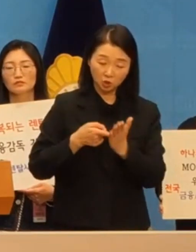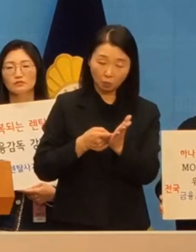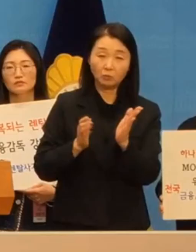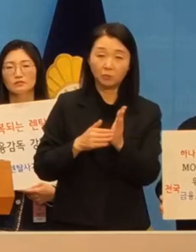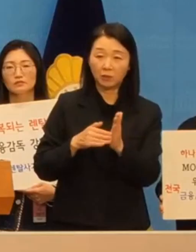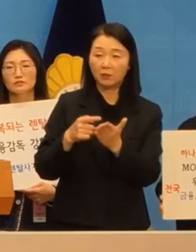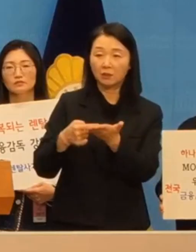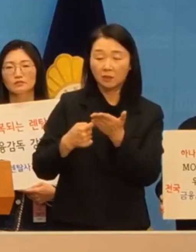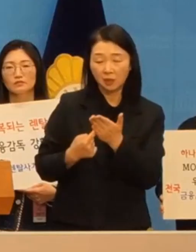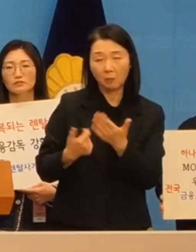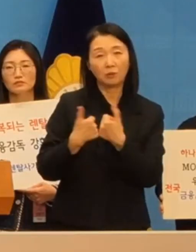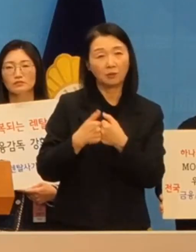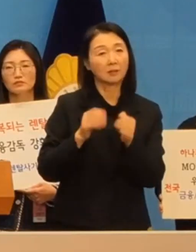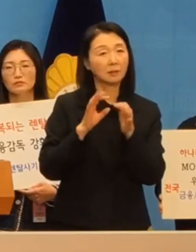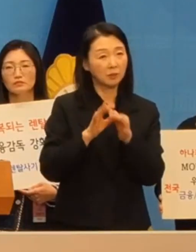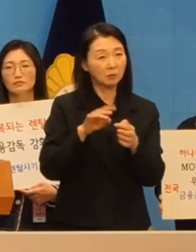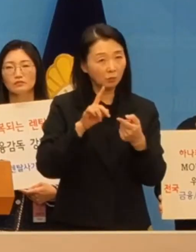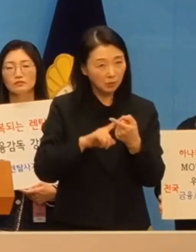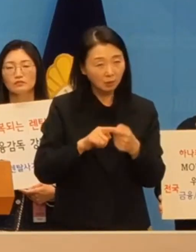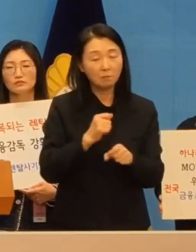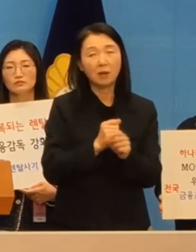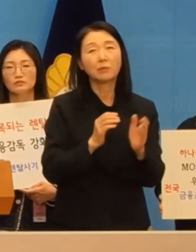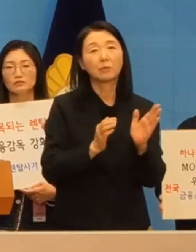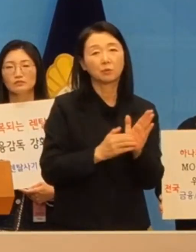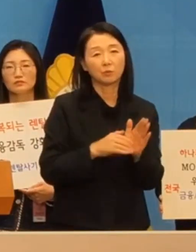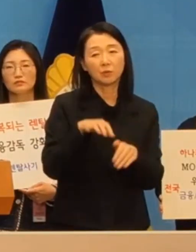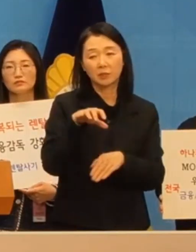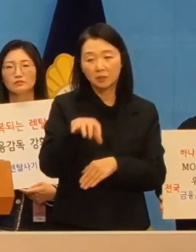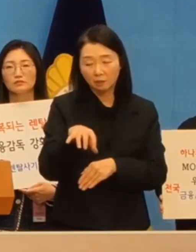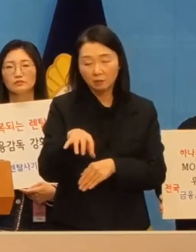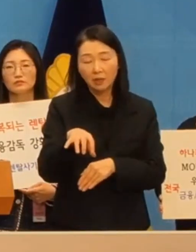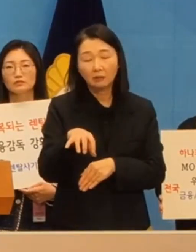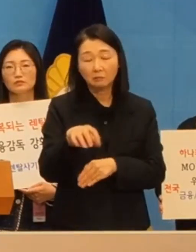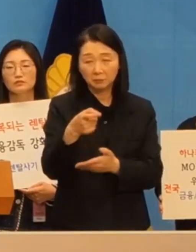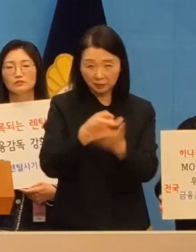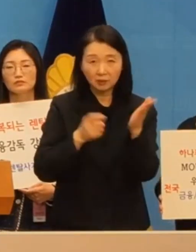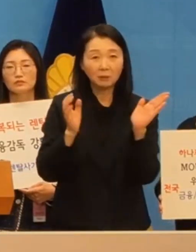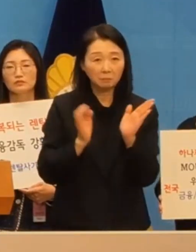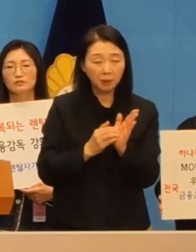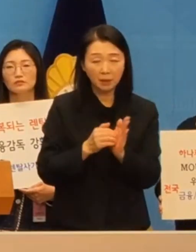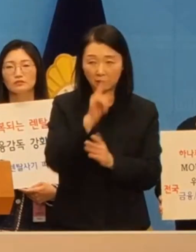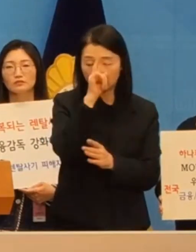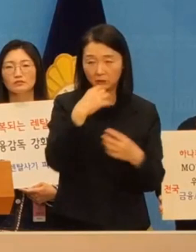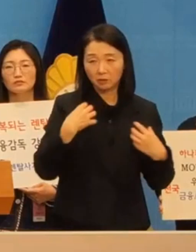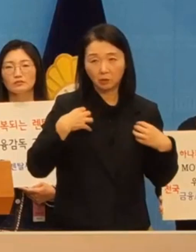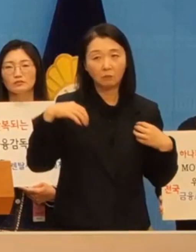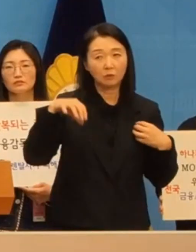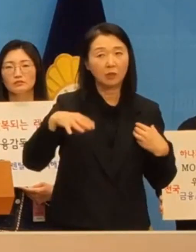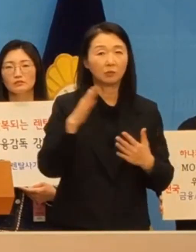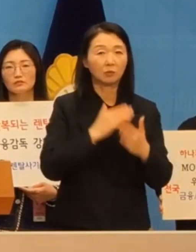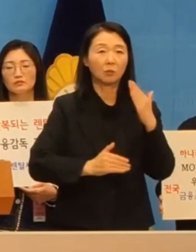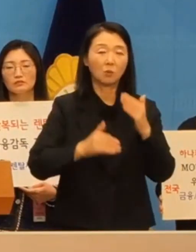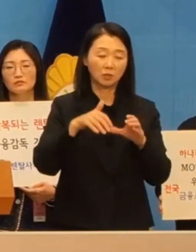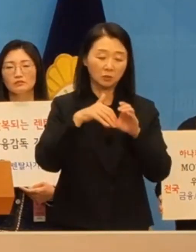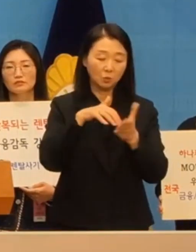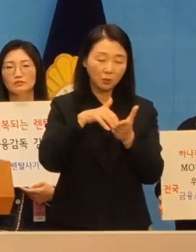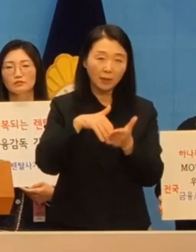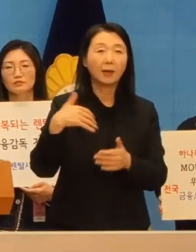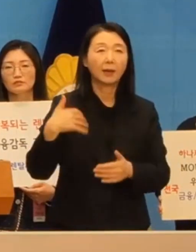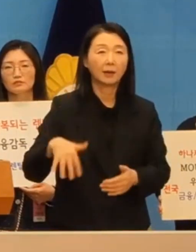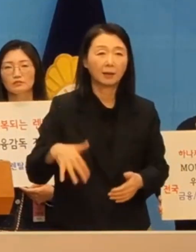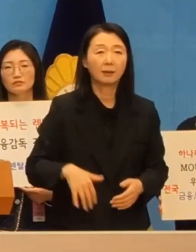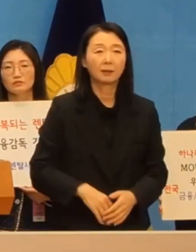제보, 상담 등을 바탕으로 한 현장 추산치이며 정부 당국의 공식 통계는 아직 부재